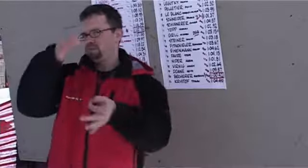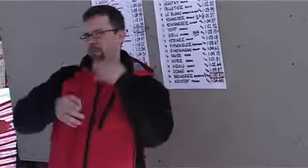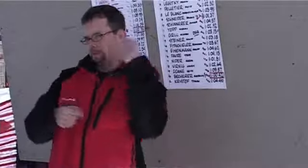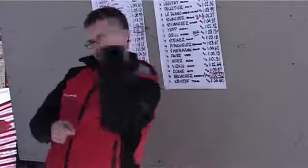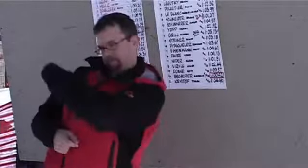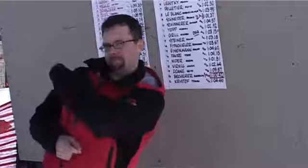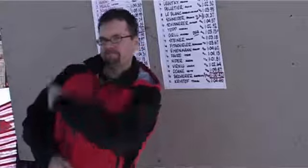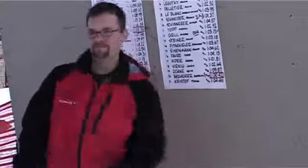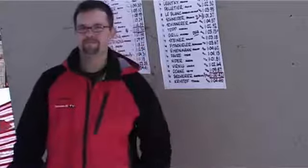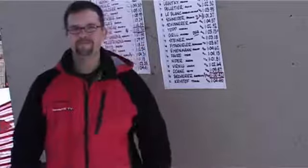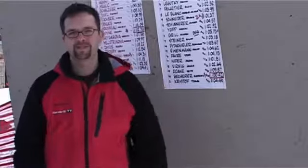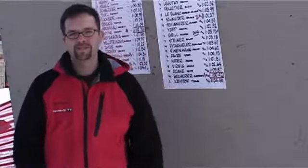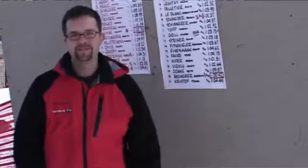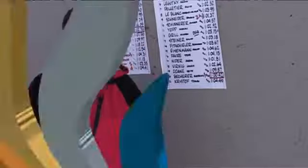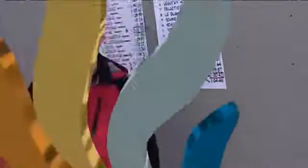wir gleich weiteres darüber erzählen.